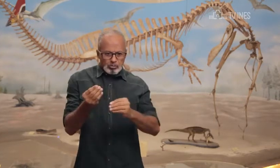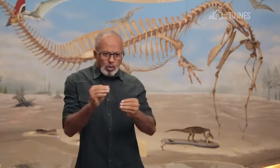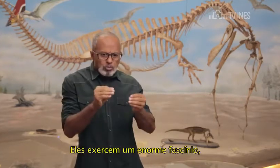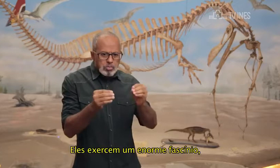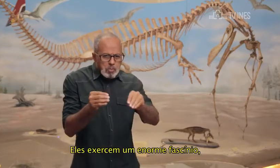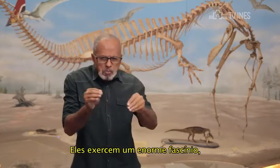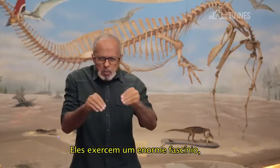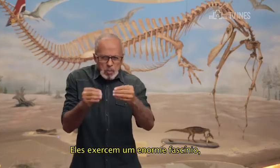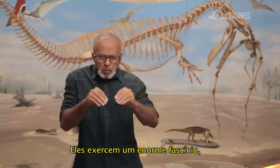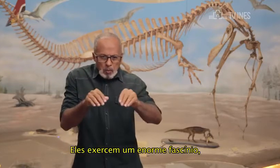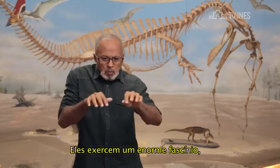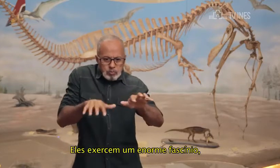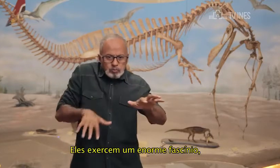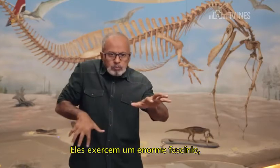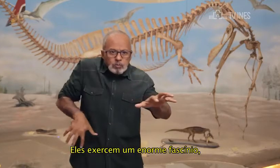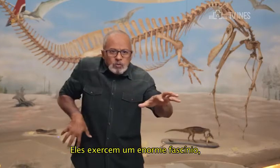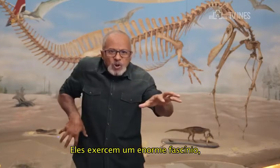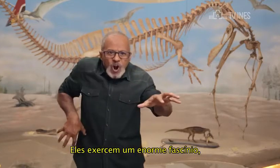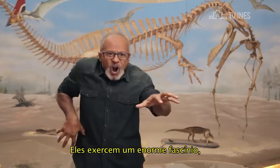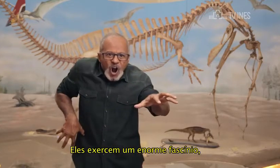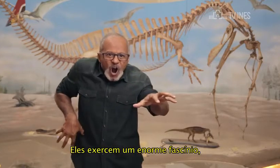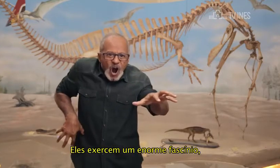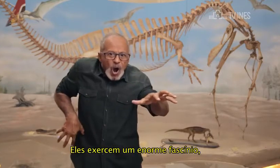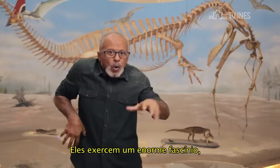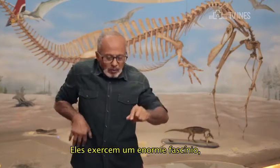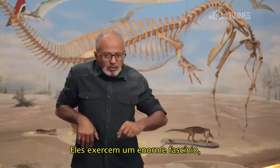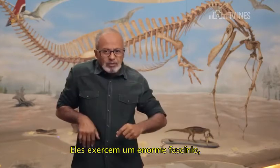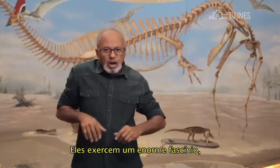Eles exercem um enorme fascínio.